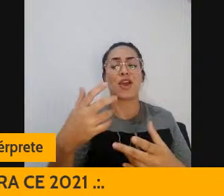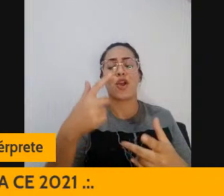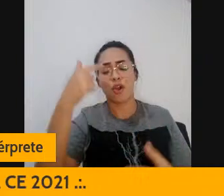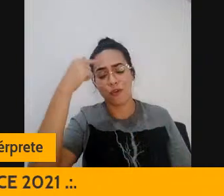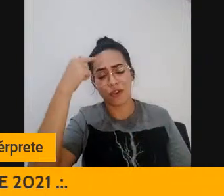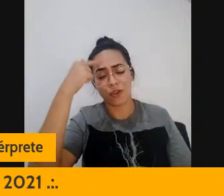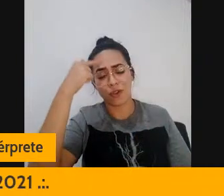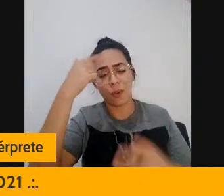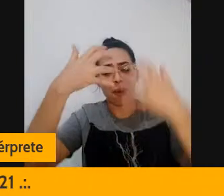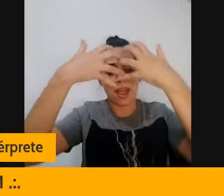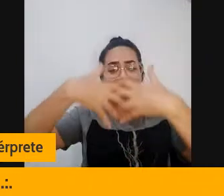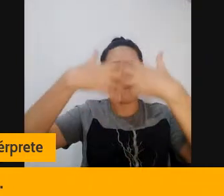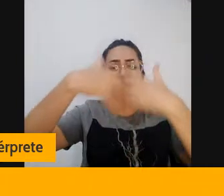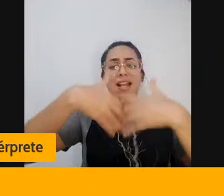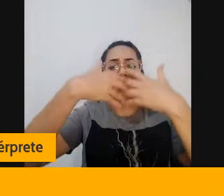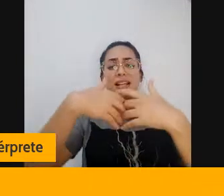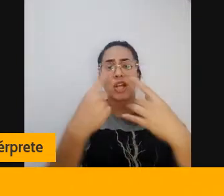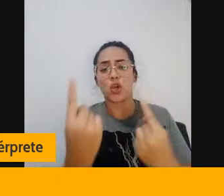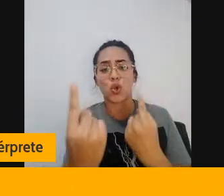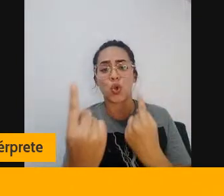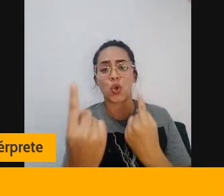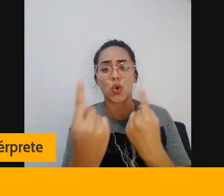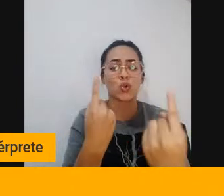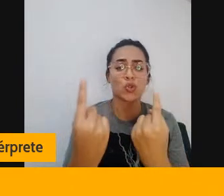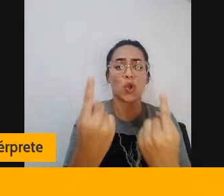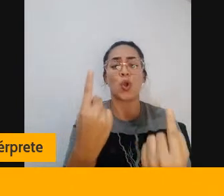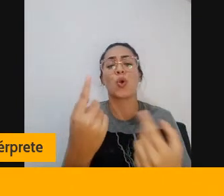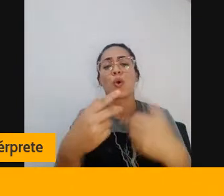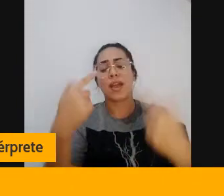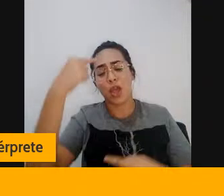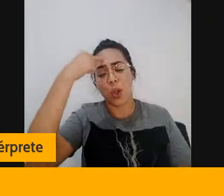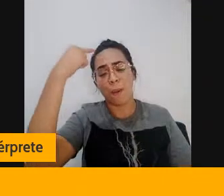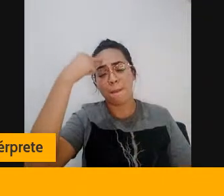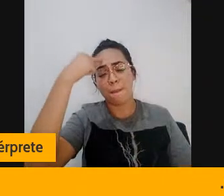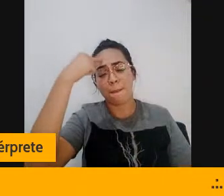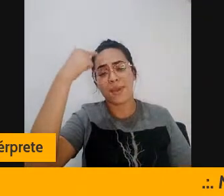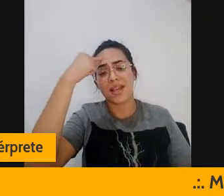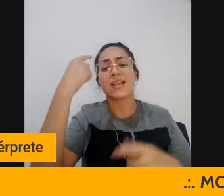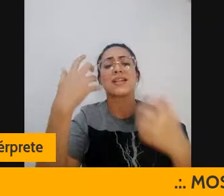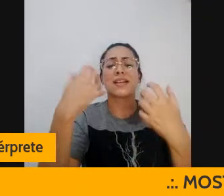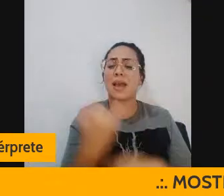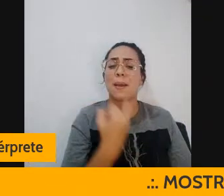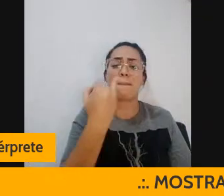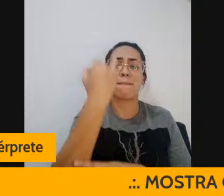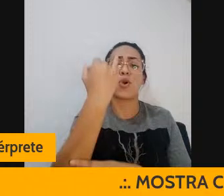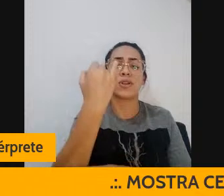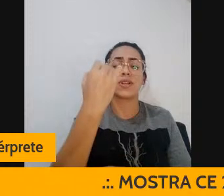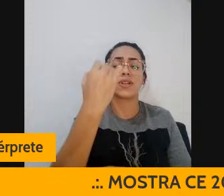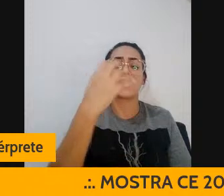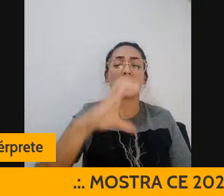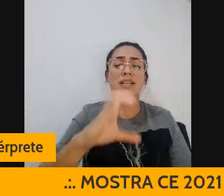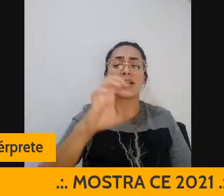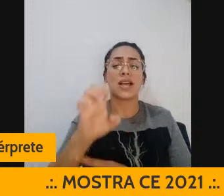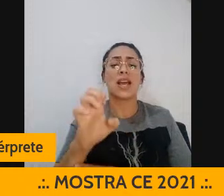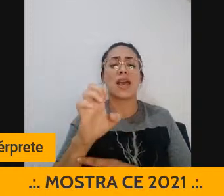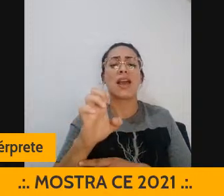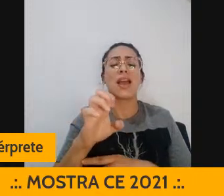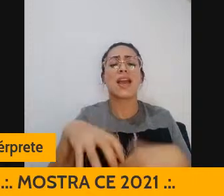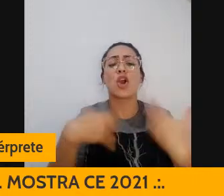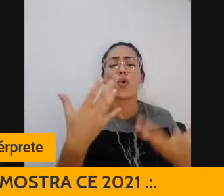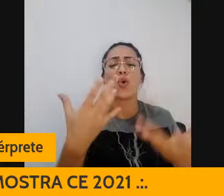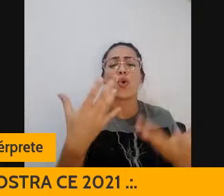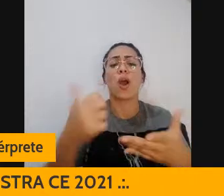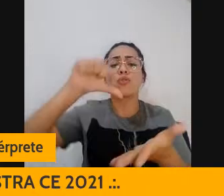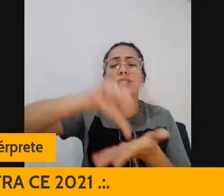Tim e a Salete, e eu penso que isso nos ajuda a pensar que centro de educação nós queremos, Rondon. O que